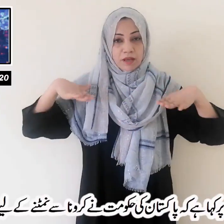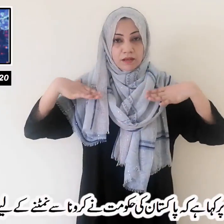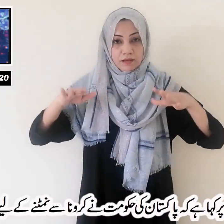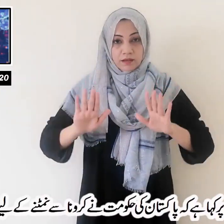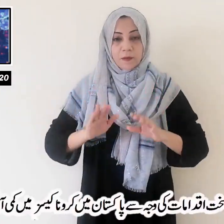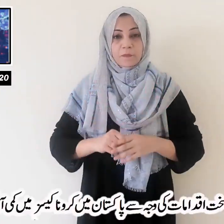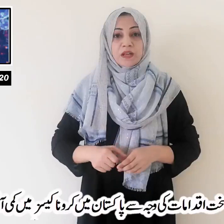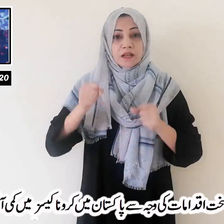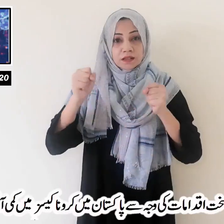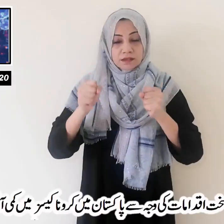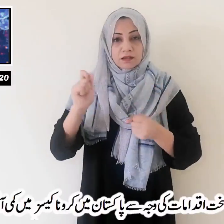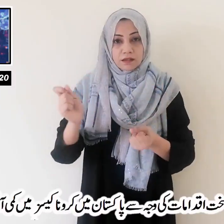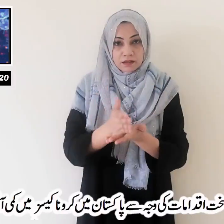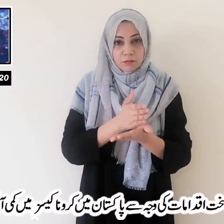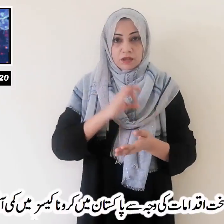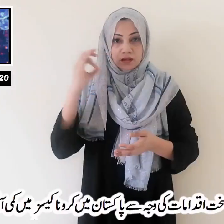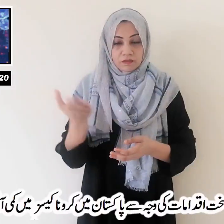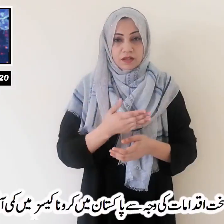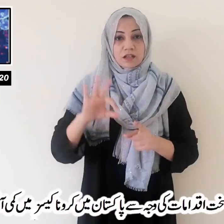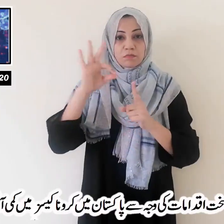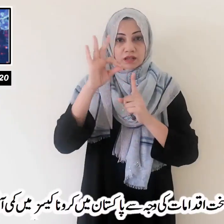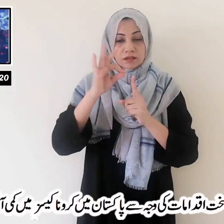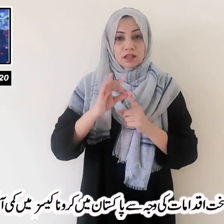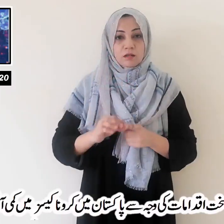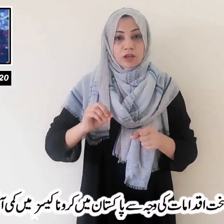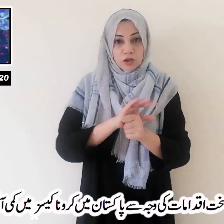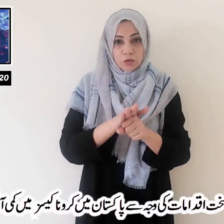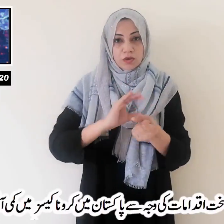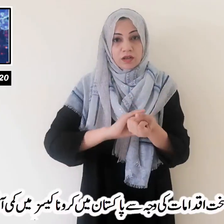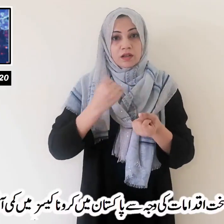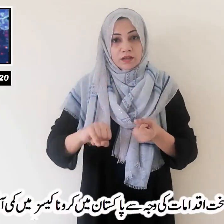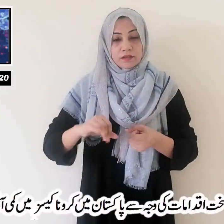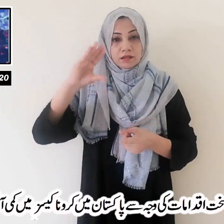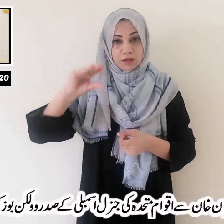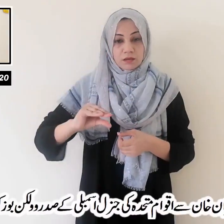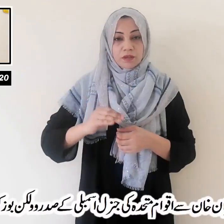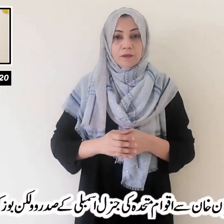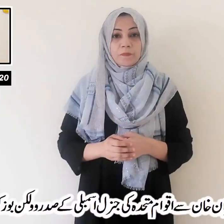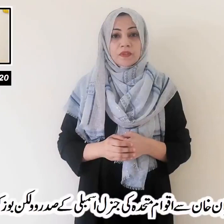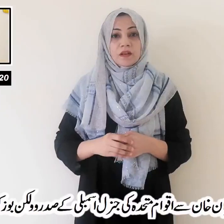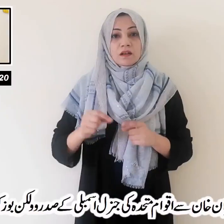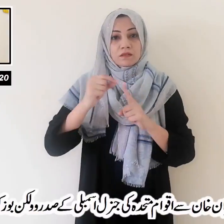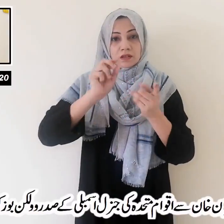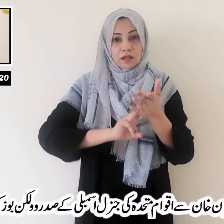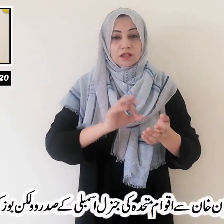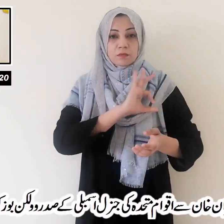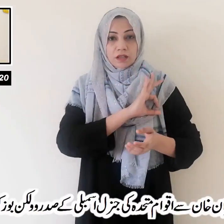سخت اقدامات کی وجہ سے پاکستان میں کرونا کیسز میں کمی آئی وزیراعظم عمران حان سے